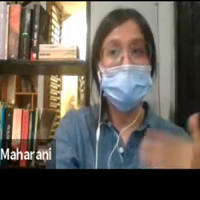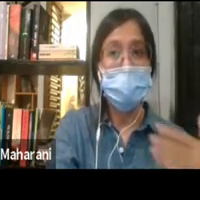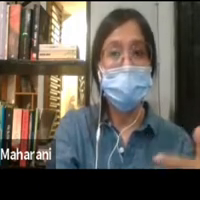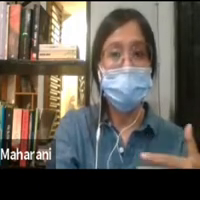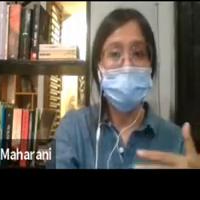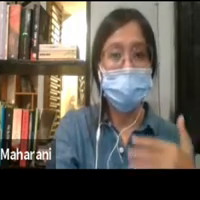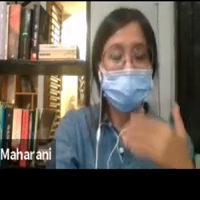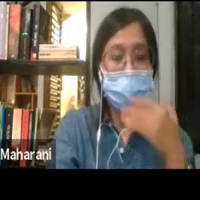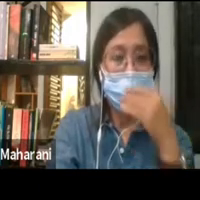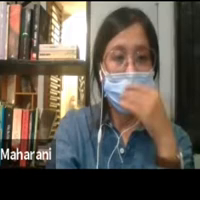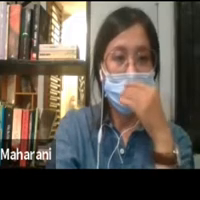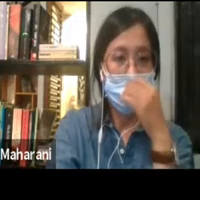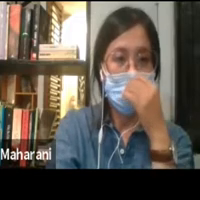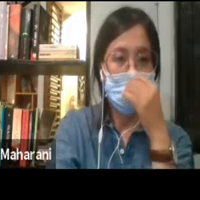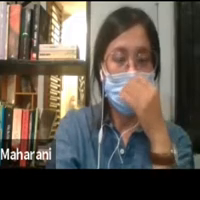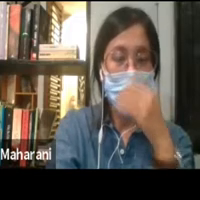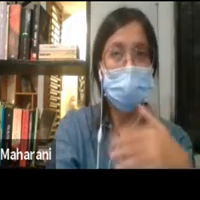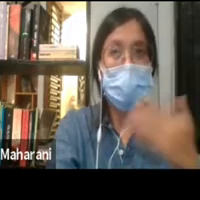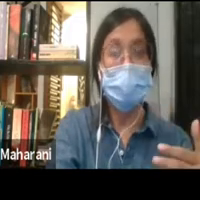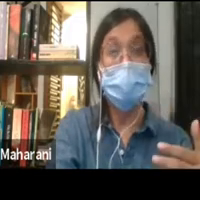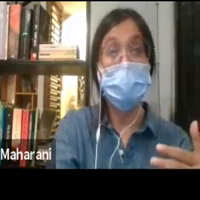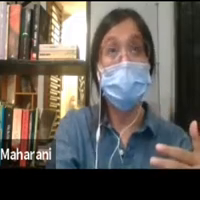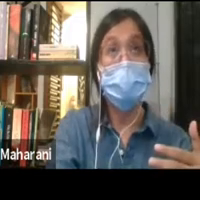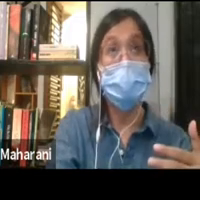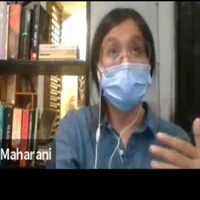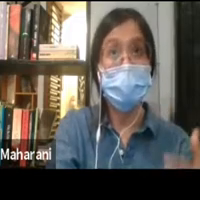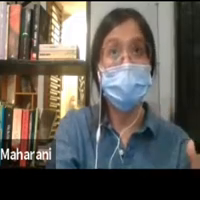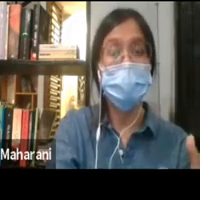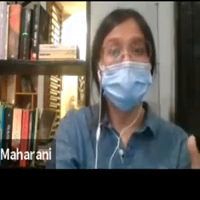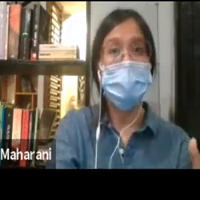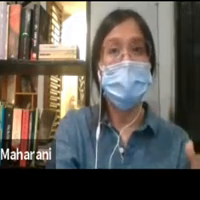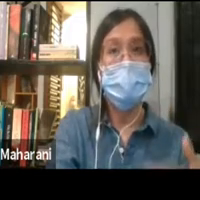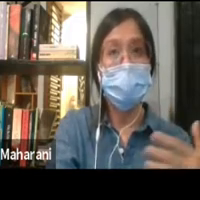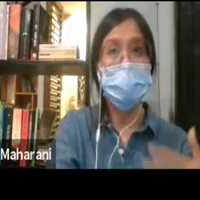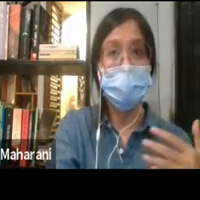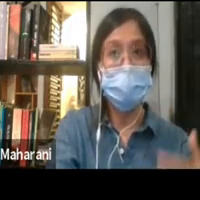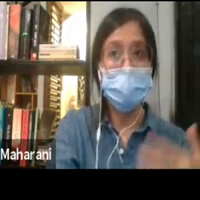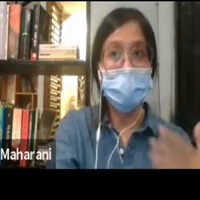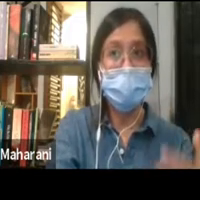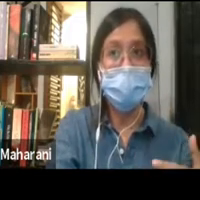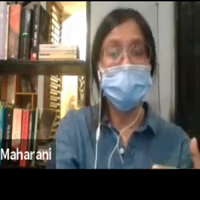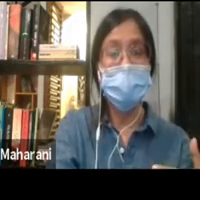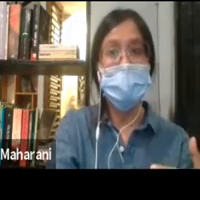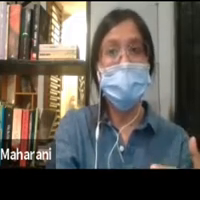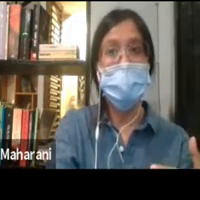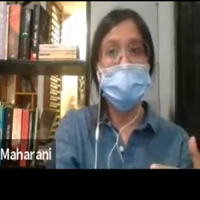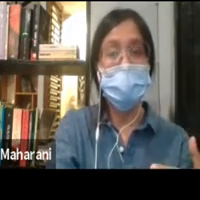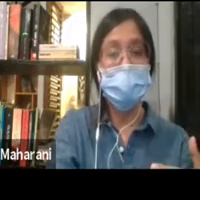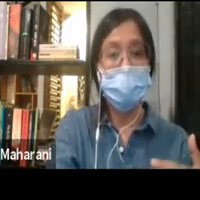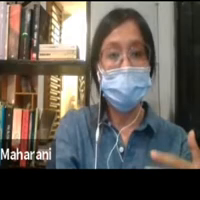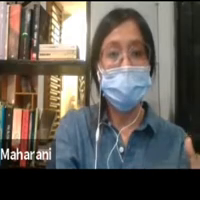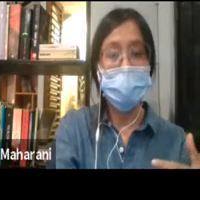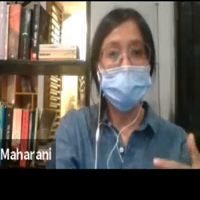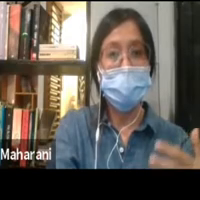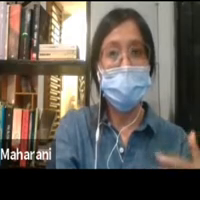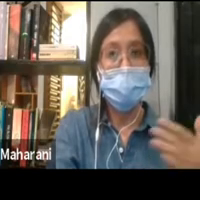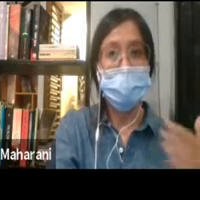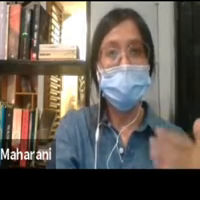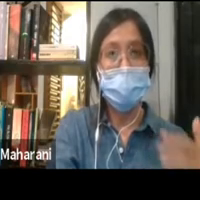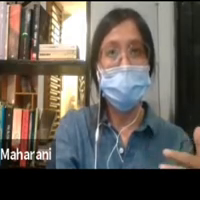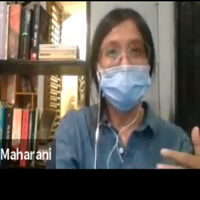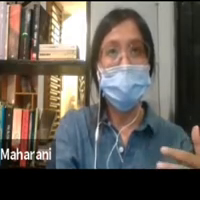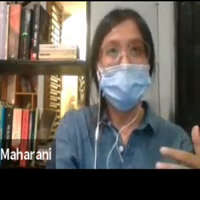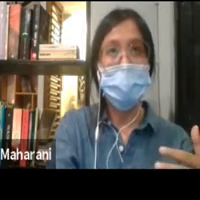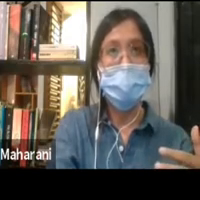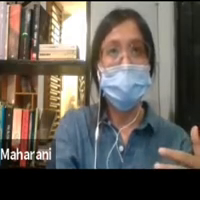untuk pembaca gitu. Kemudian juga ini soal logika ya, alur berpikir ya. Jadi gunakanlah jembatan